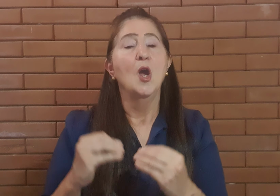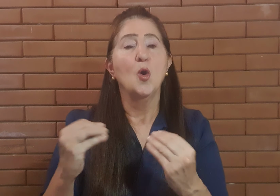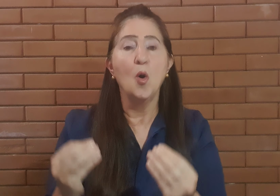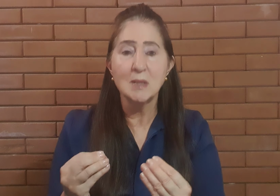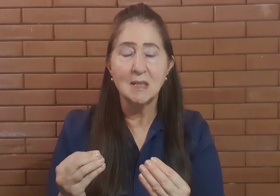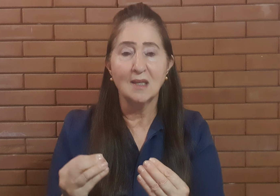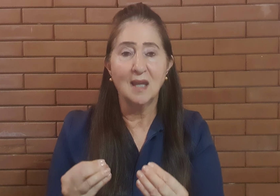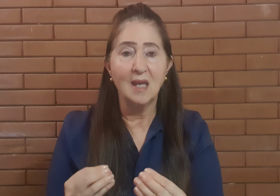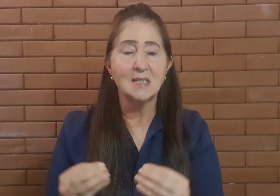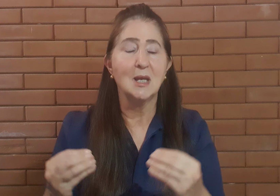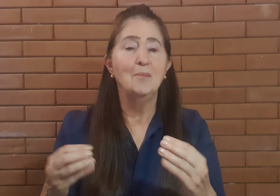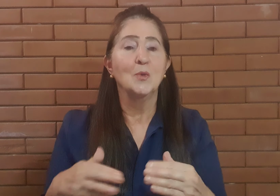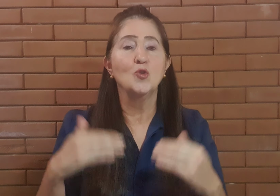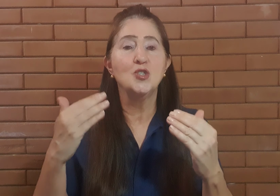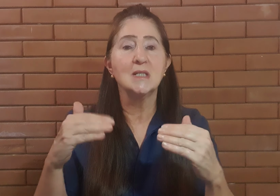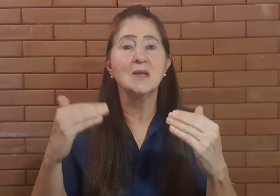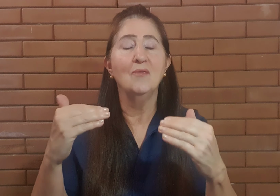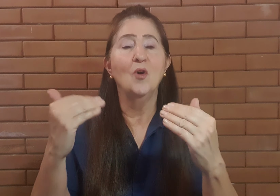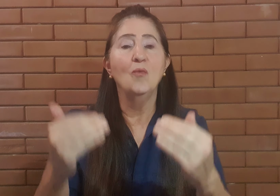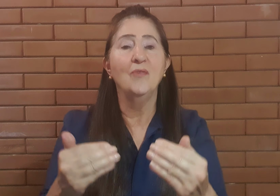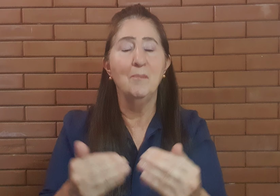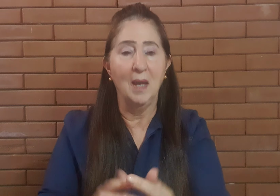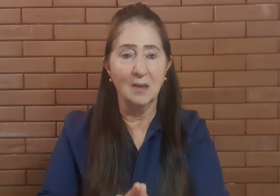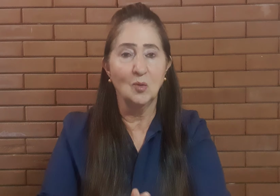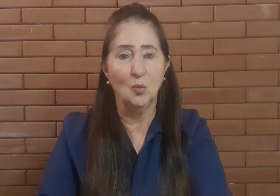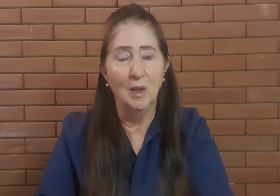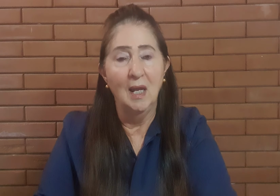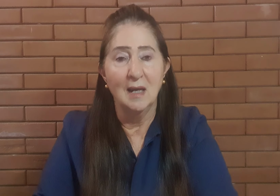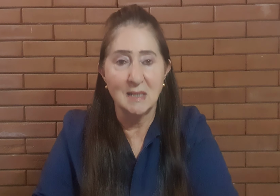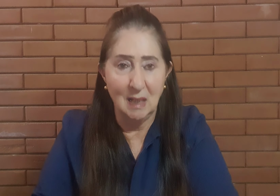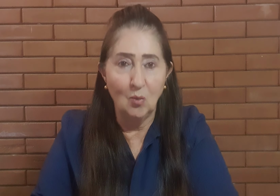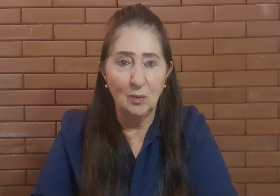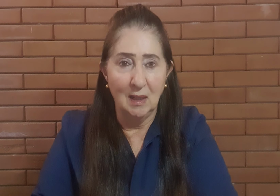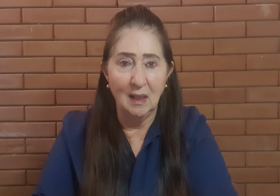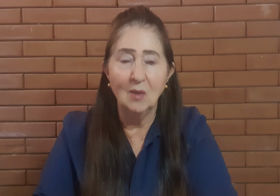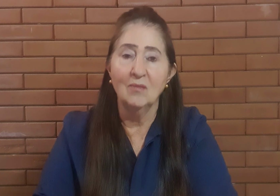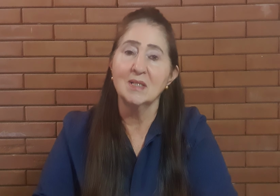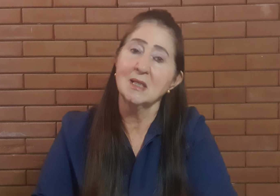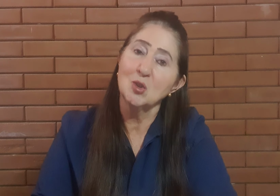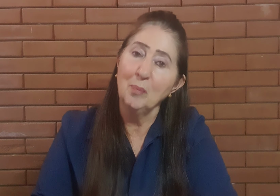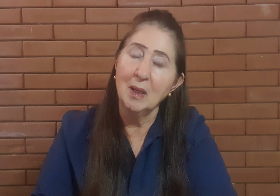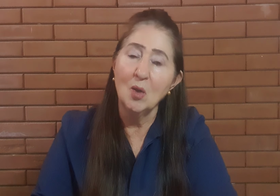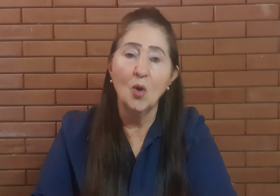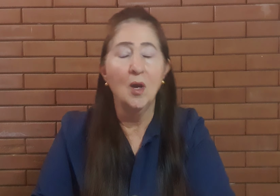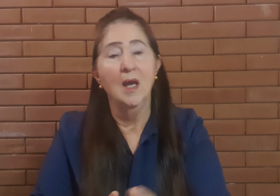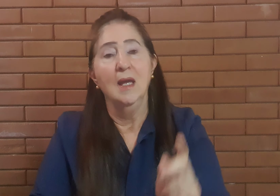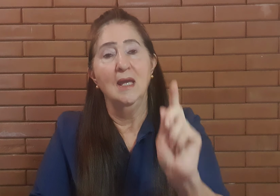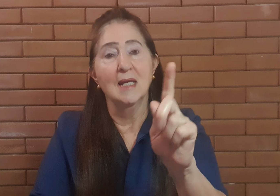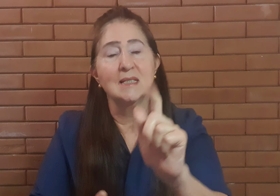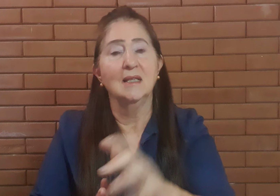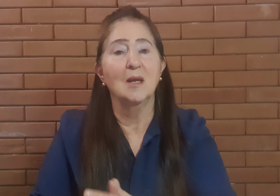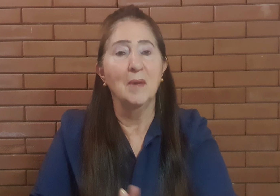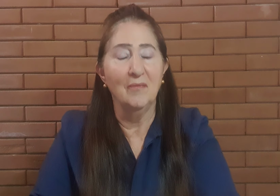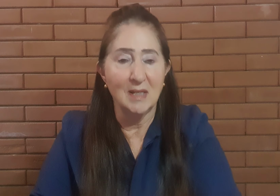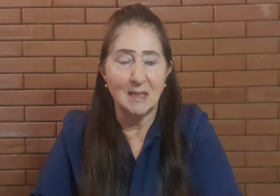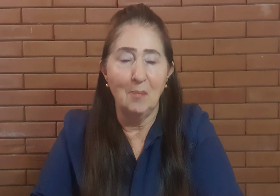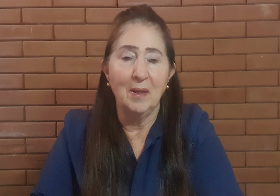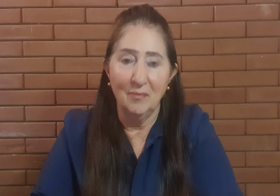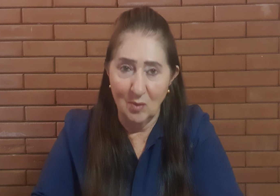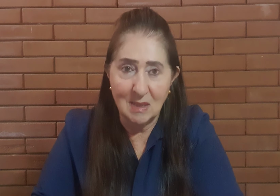com certeza o desenvolvimento na segunda língua vai ser superior. E assim também vai ser para você